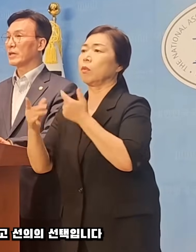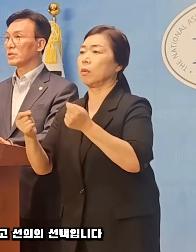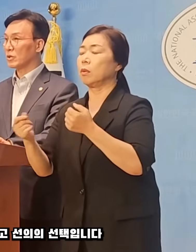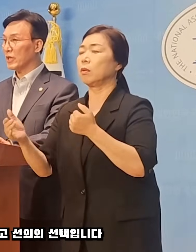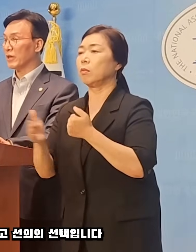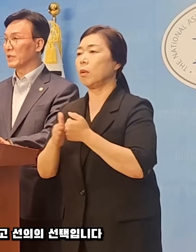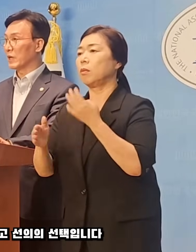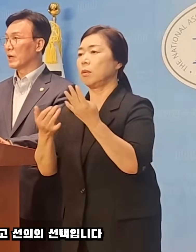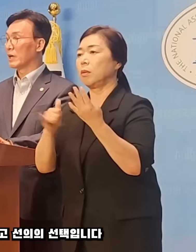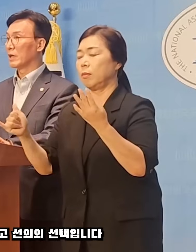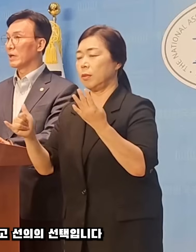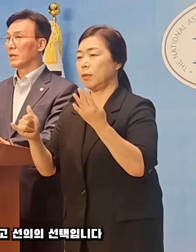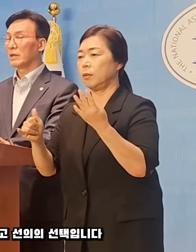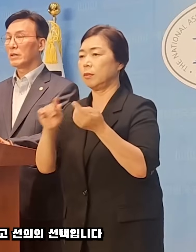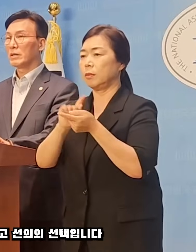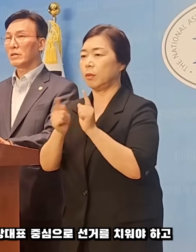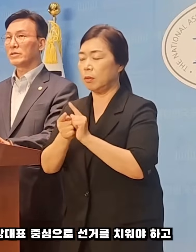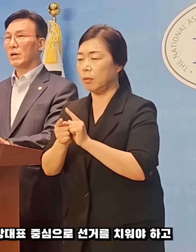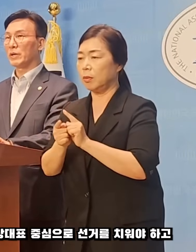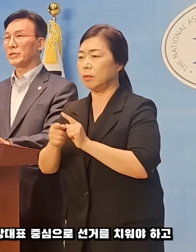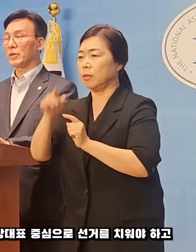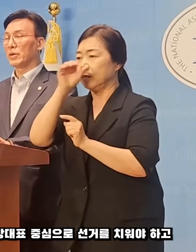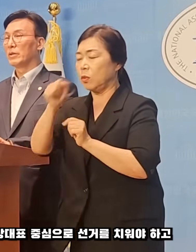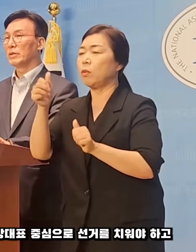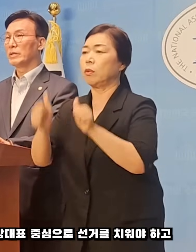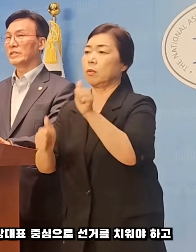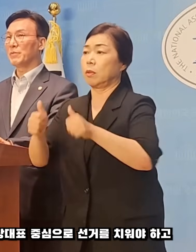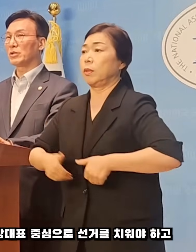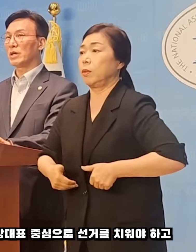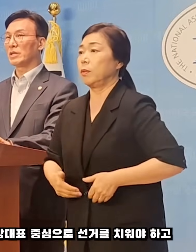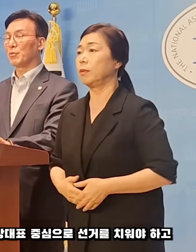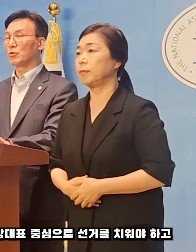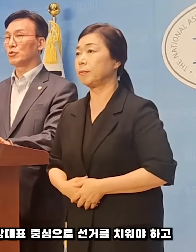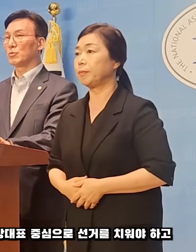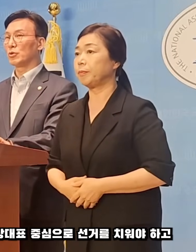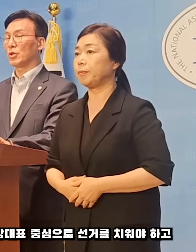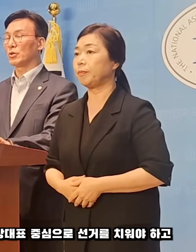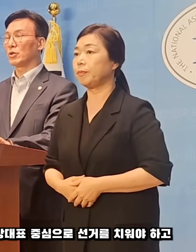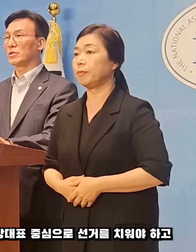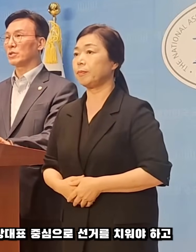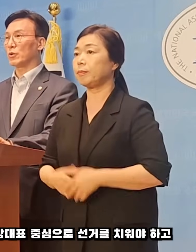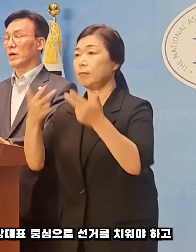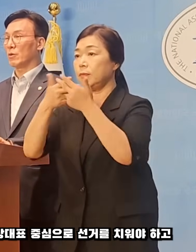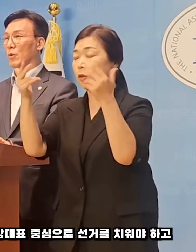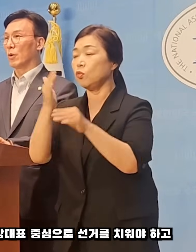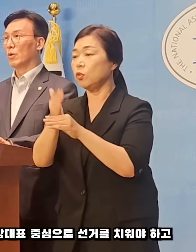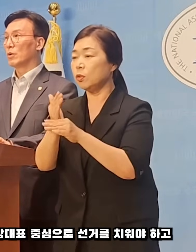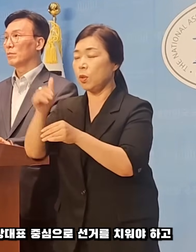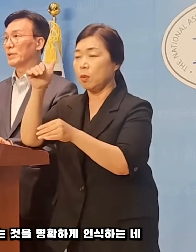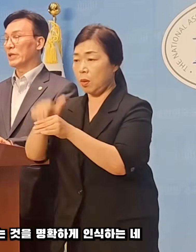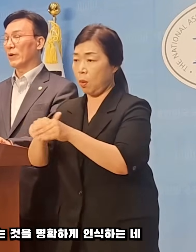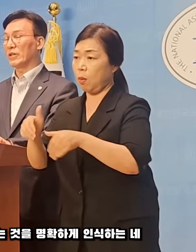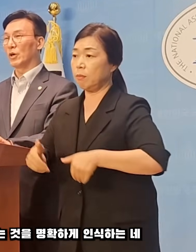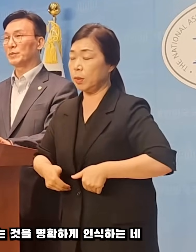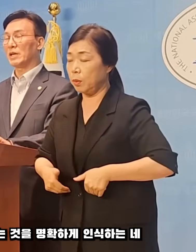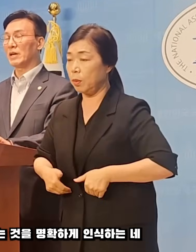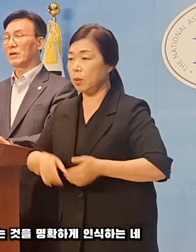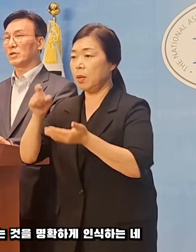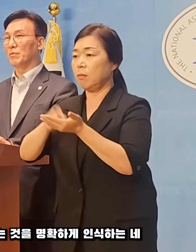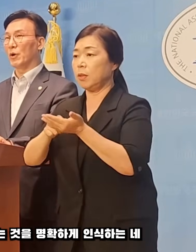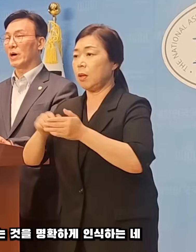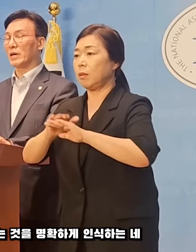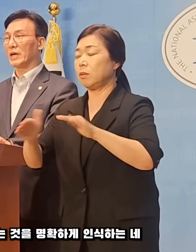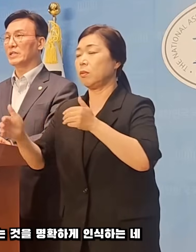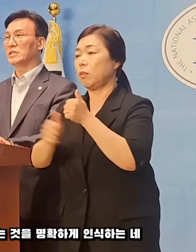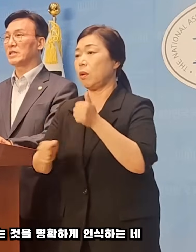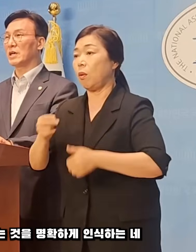선의의 선택입니다. 큰 차원에서 이재명 당대표 중심으로 선거를 치러야 하고 비대위는 없다라는